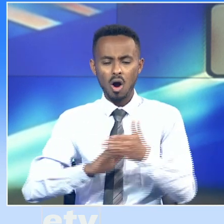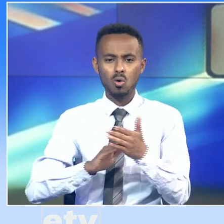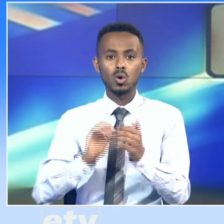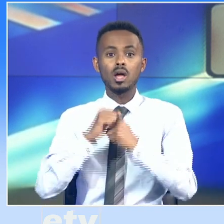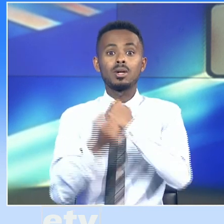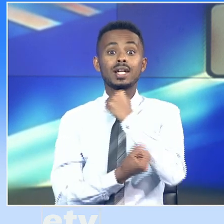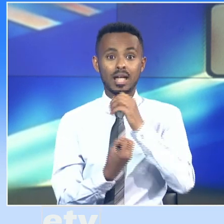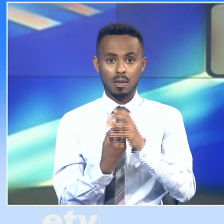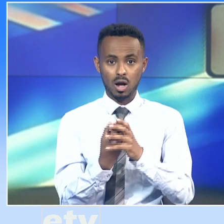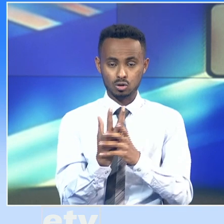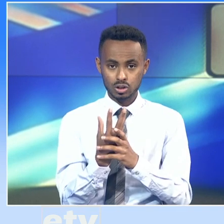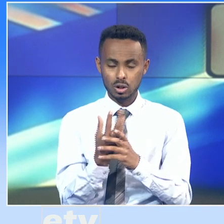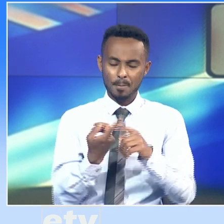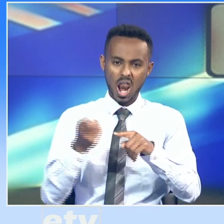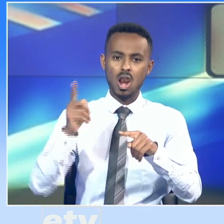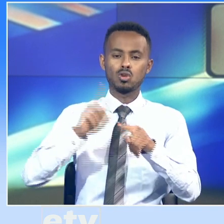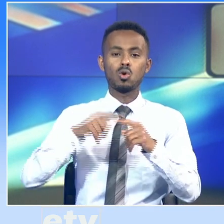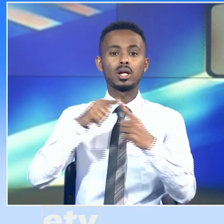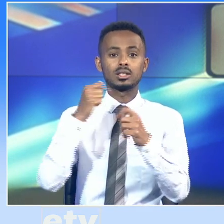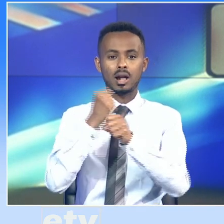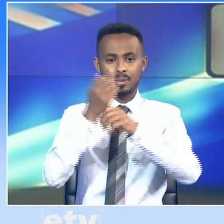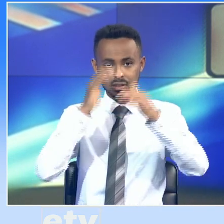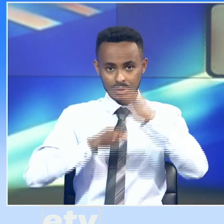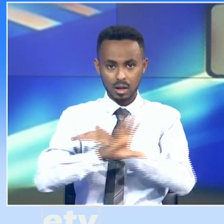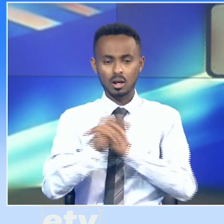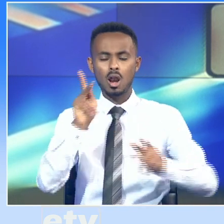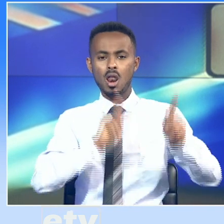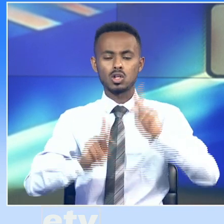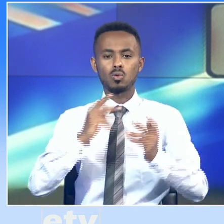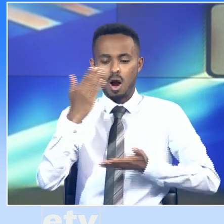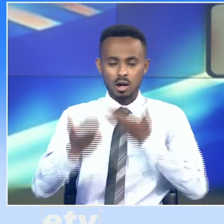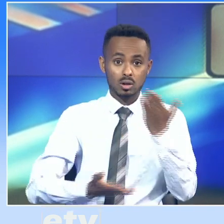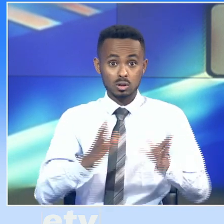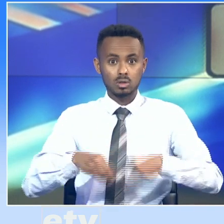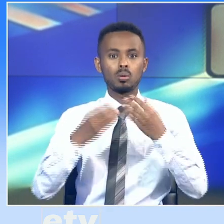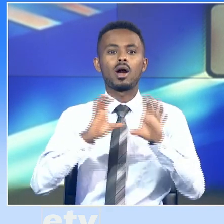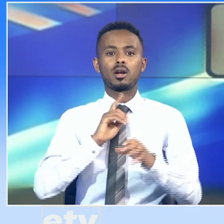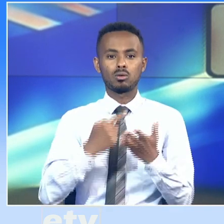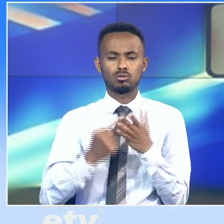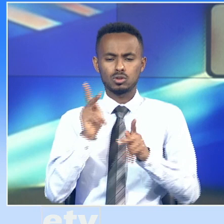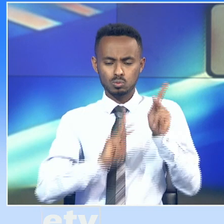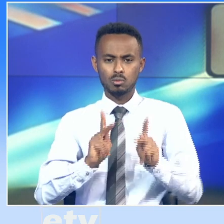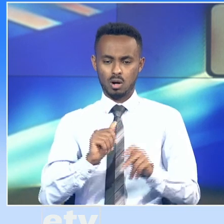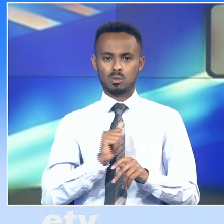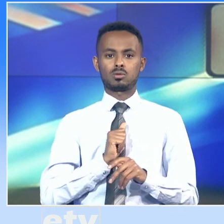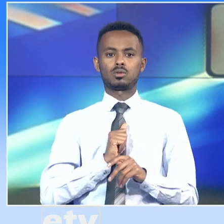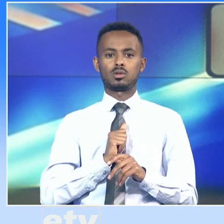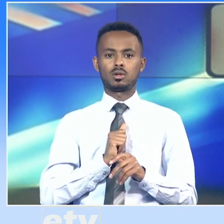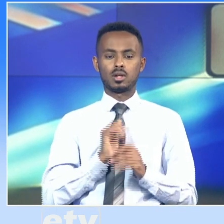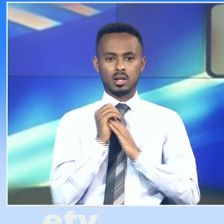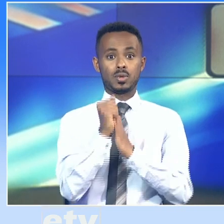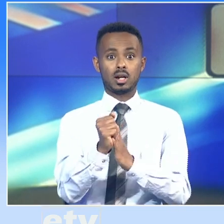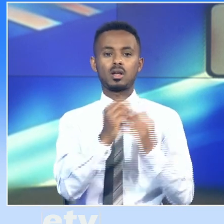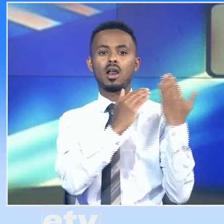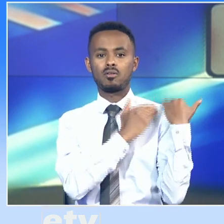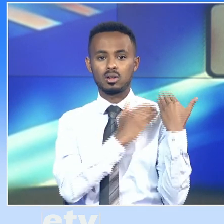የመሰረተ ልማቶችን መልሶ ወደ ስራ ማስገባትና ለህዝቡ አገልግሎት እንዲሰጡ የማድረግ ነው። ህዝቡም ራሱ የመሪነት